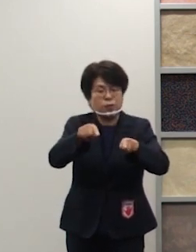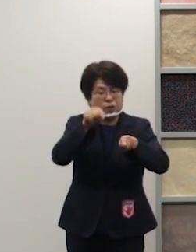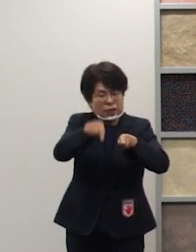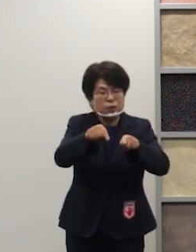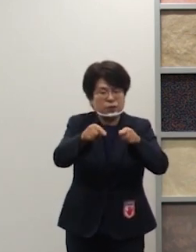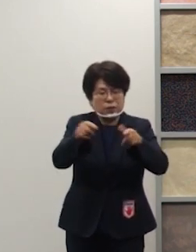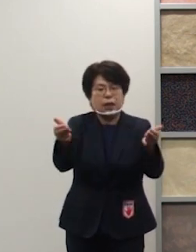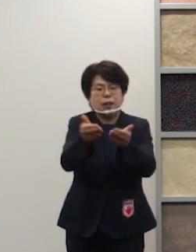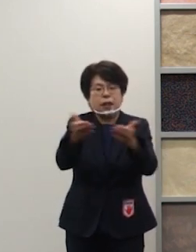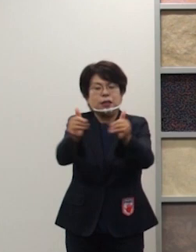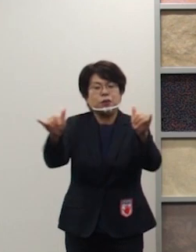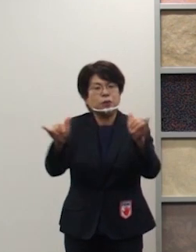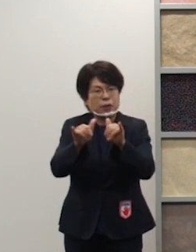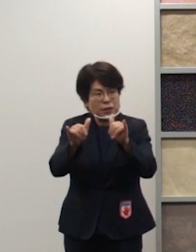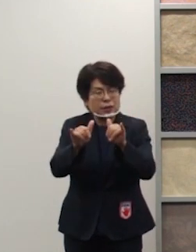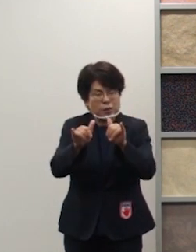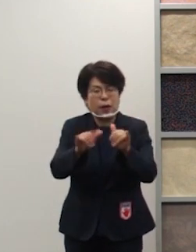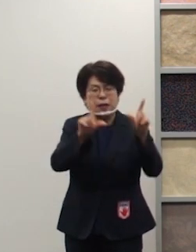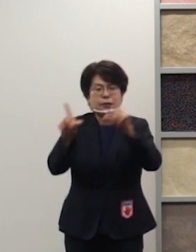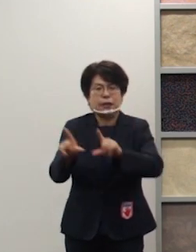でもあると思うんですね。